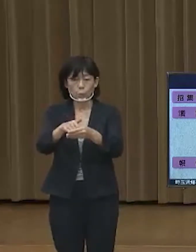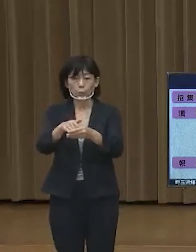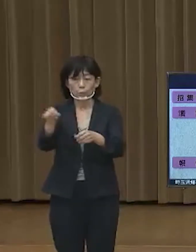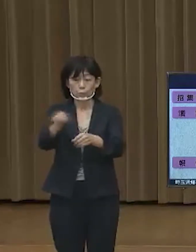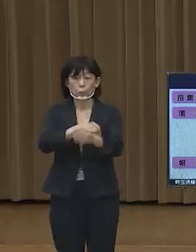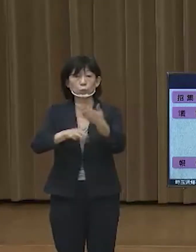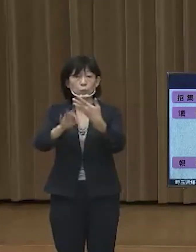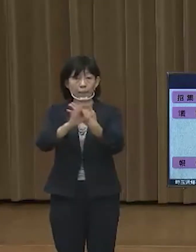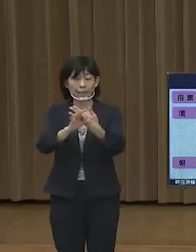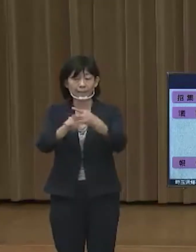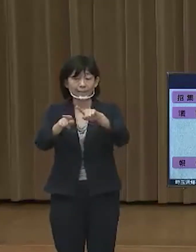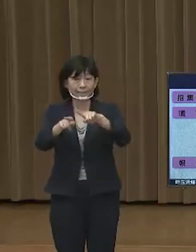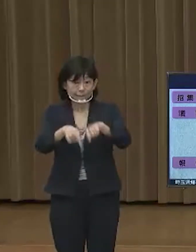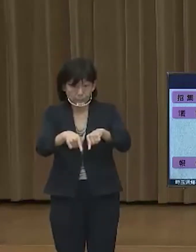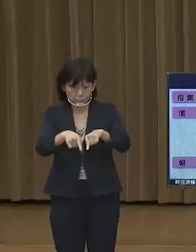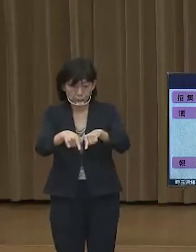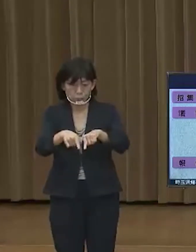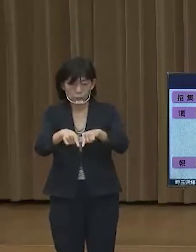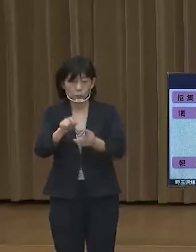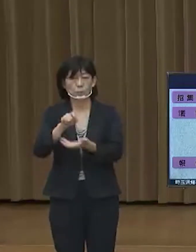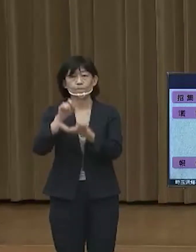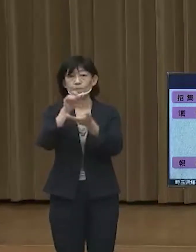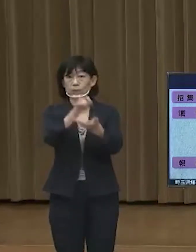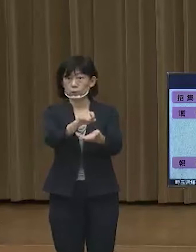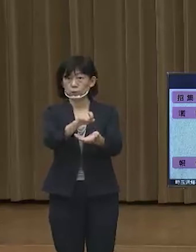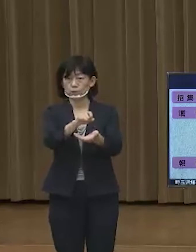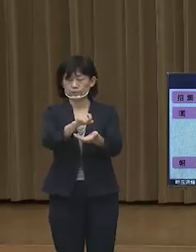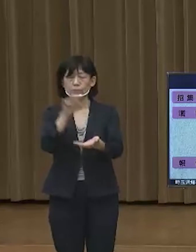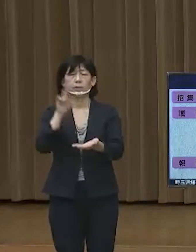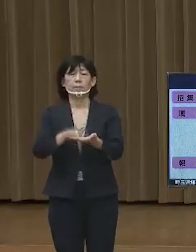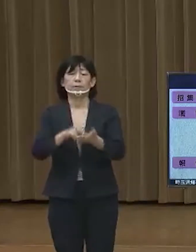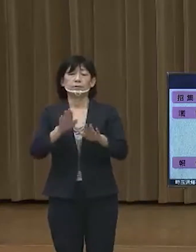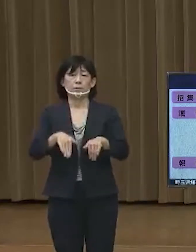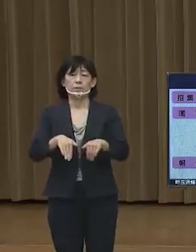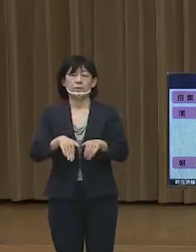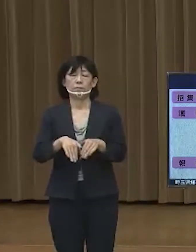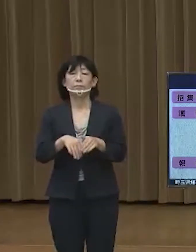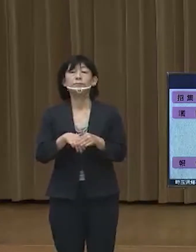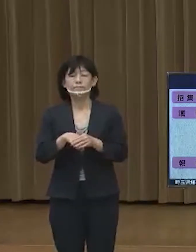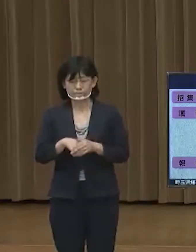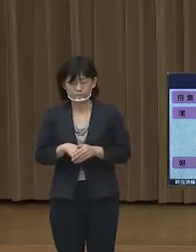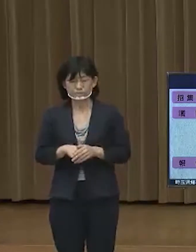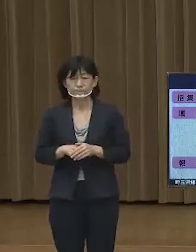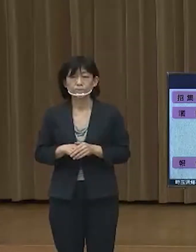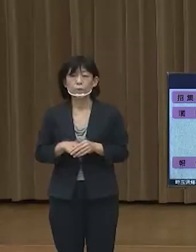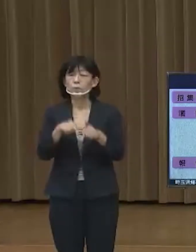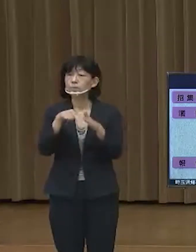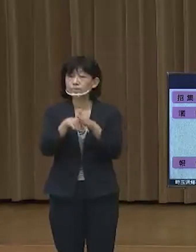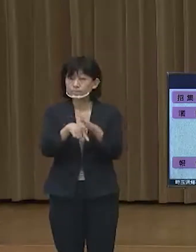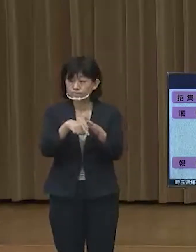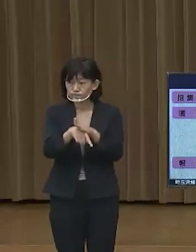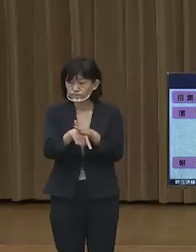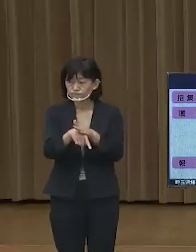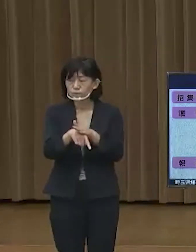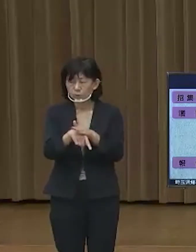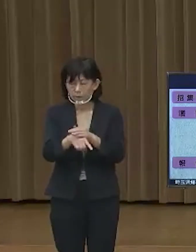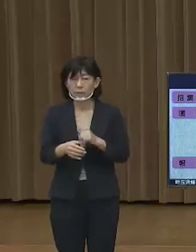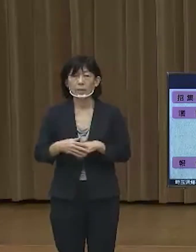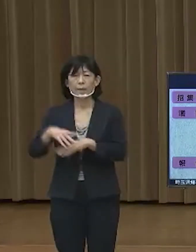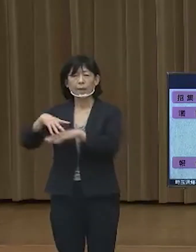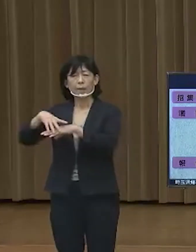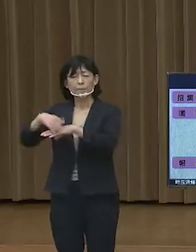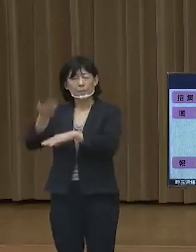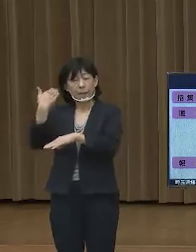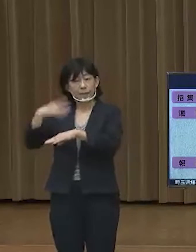として減額をお願いをすることにいたしました。そのタイミングも含めての理由としては、一番最初はやは